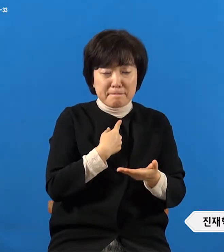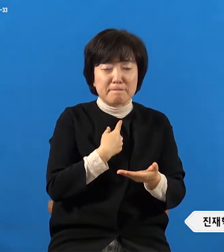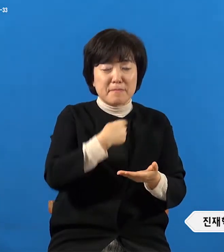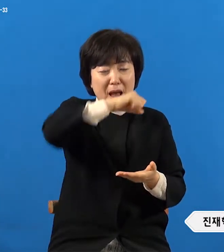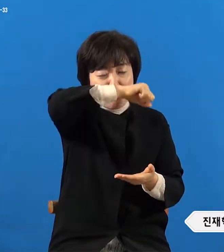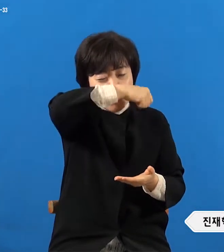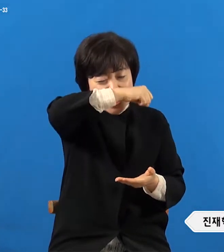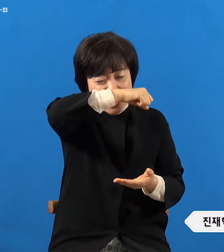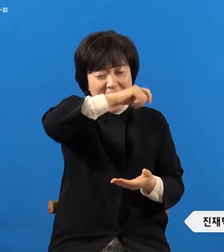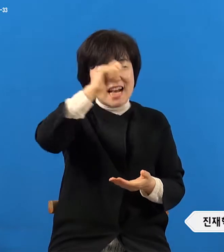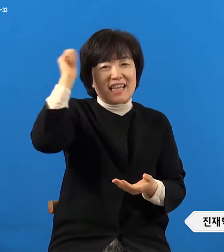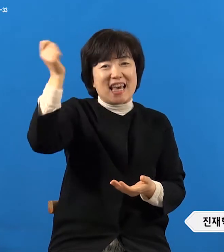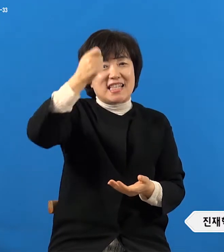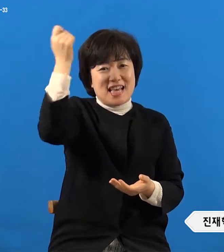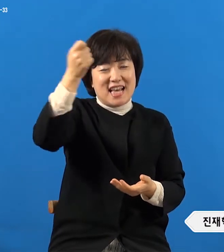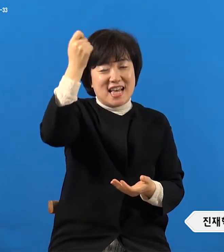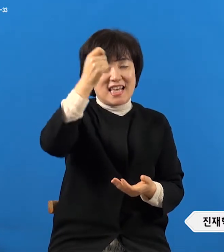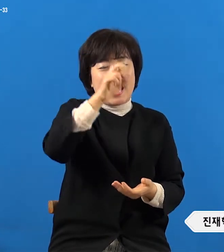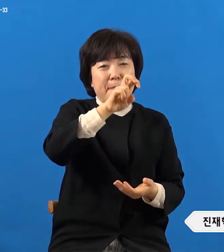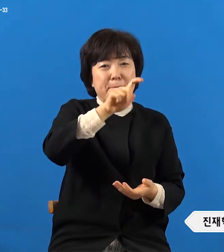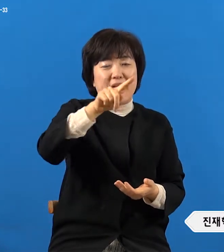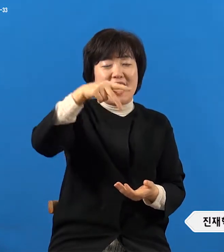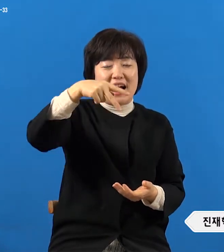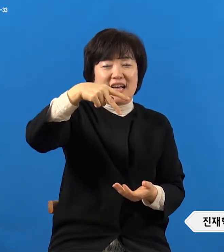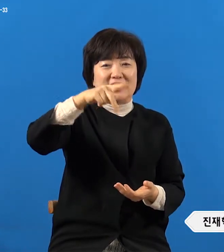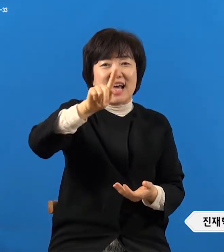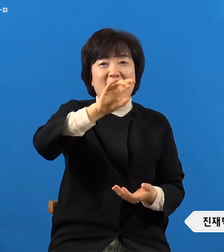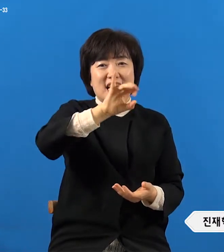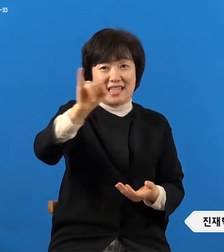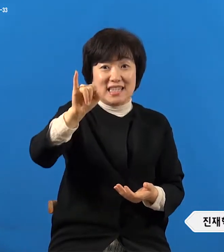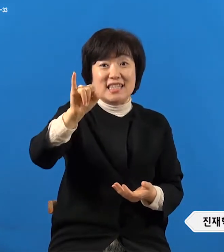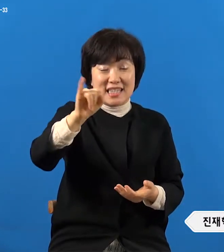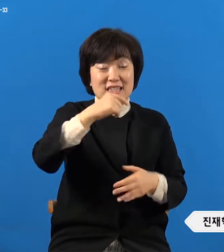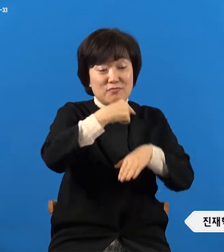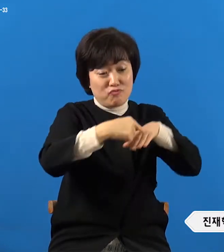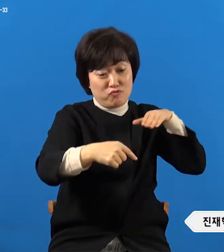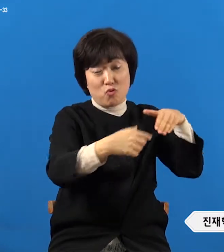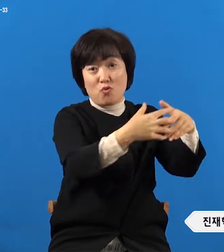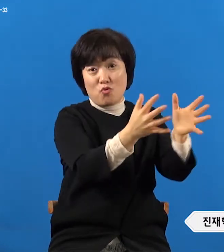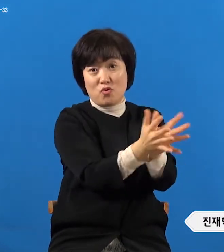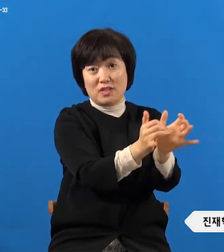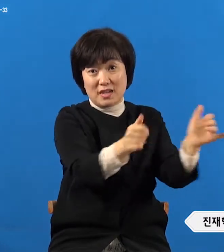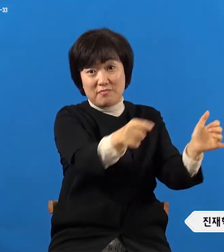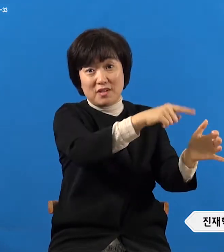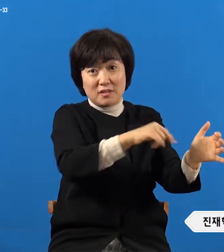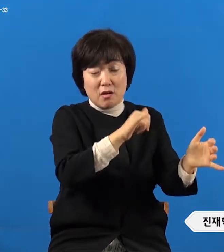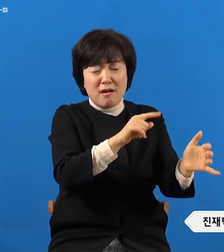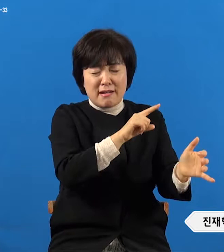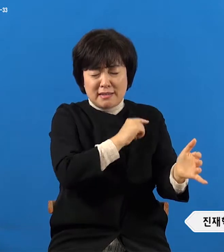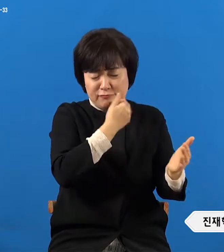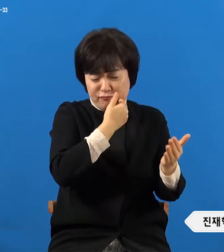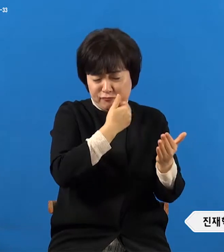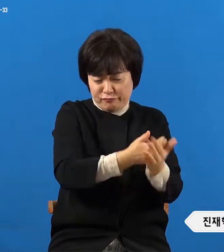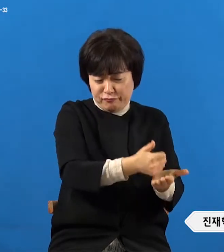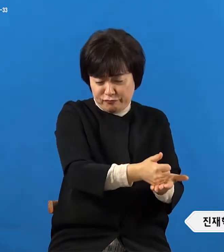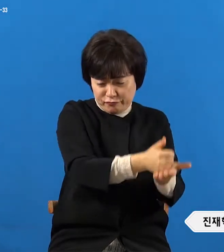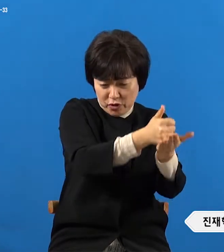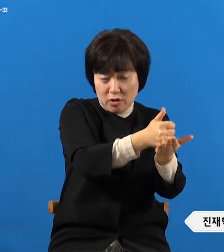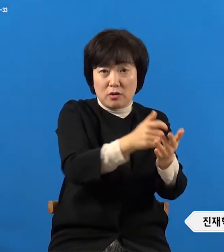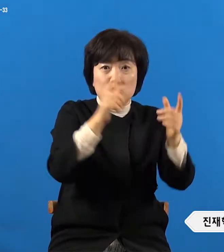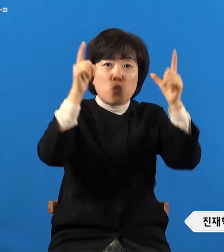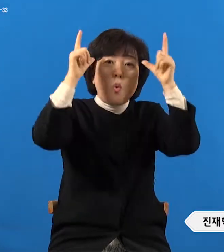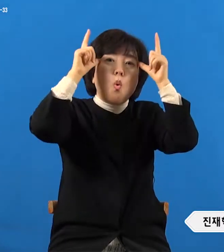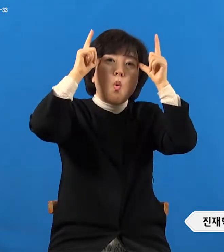케냐의 마사이 부족이라는 그 족속이 있습니다. 마사이 부족에게는 가장 중요한 것이